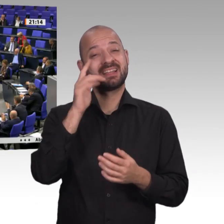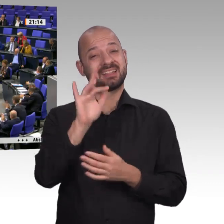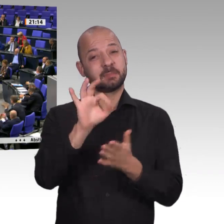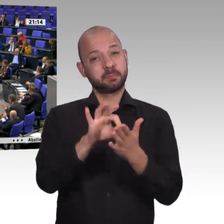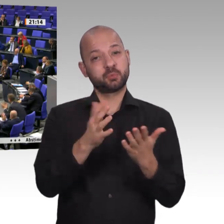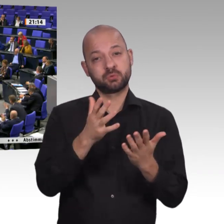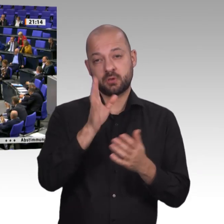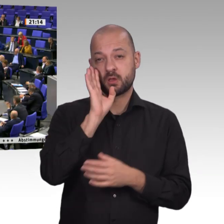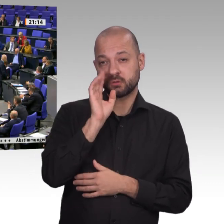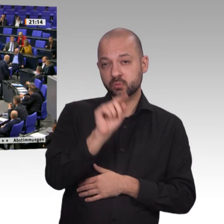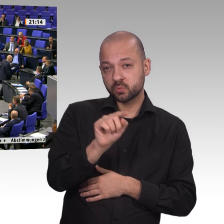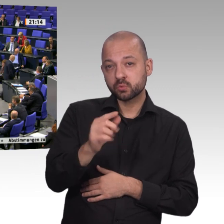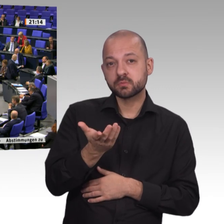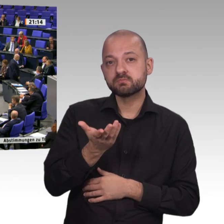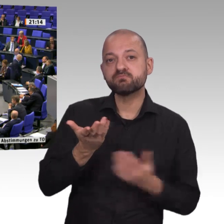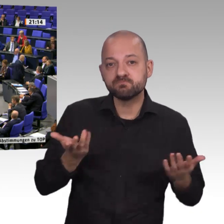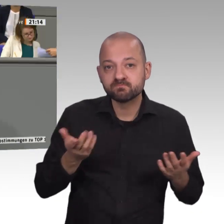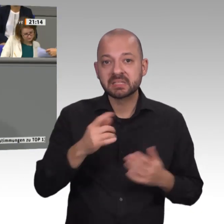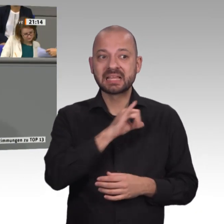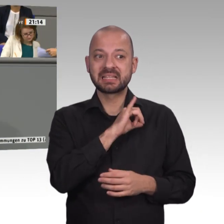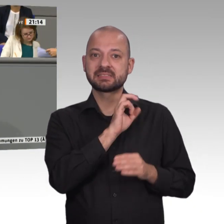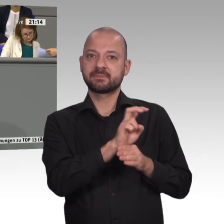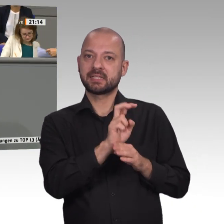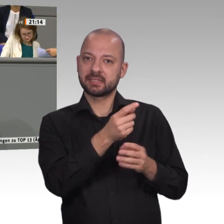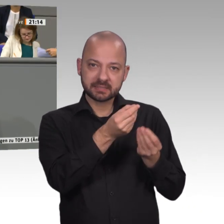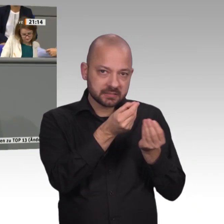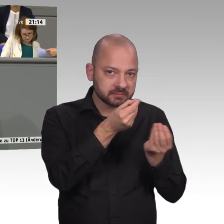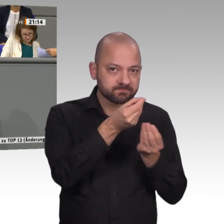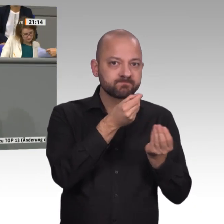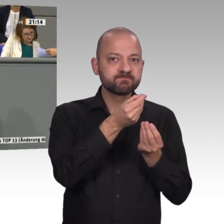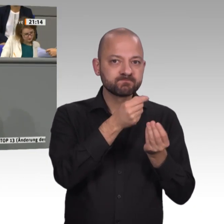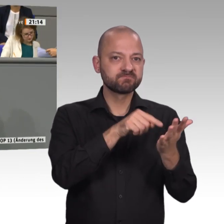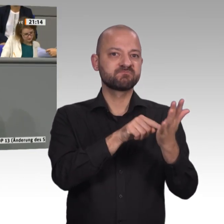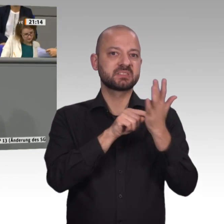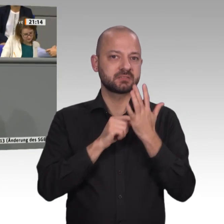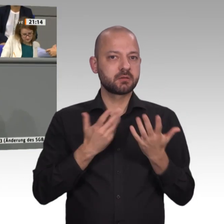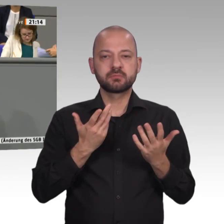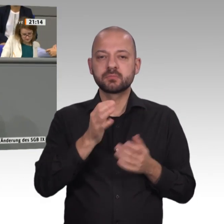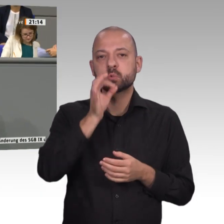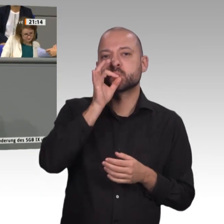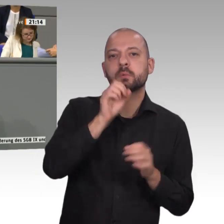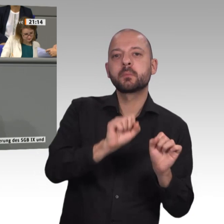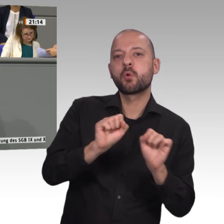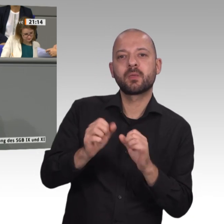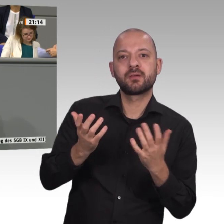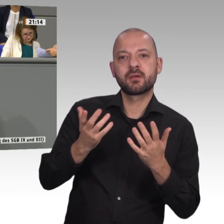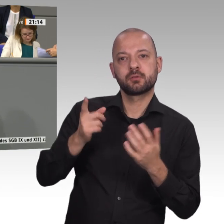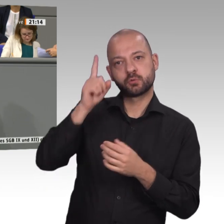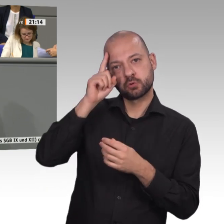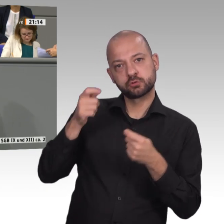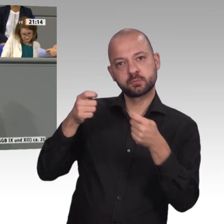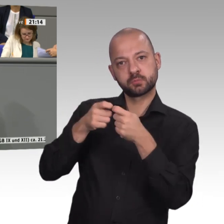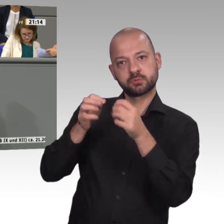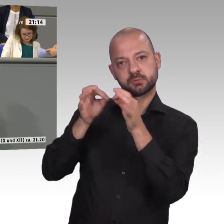Auch das, liebe Kolleginnen und Kollegen, ist für uns ein deutlicher Rückschritt und ein Verstoß gegen die